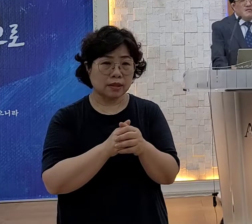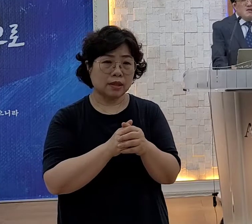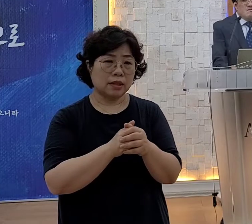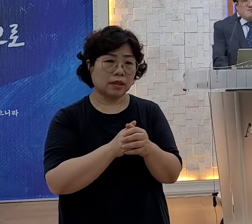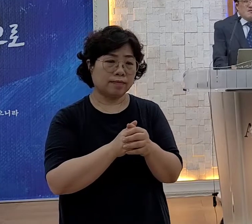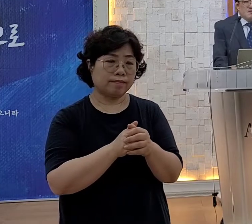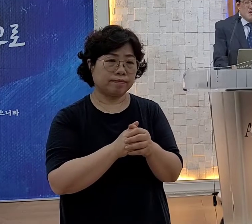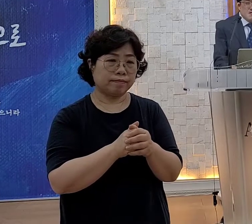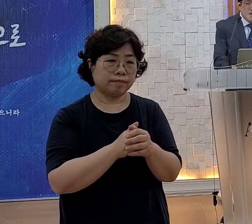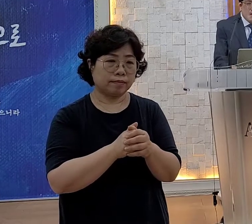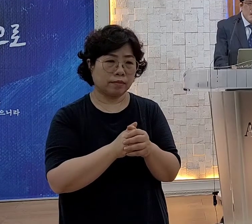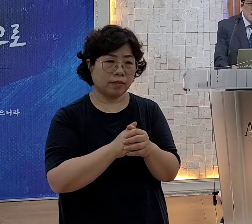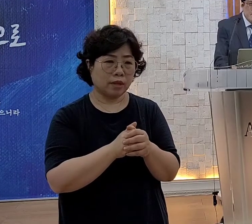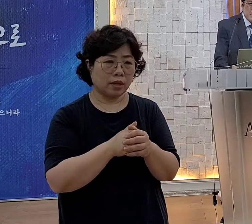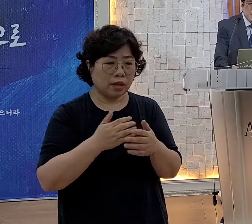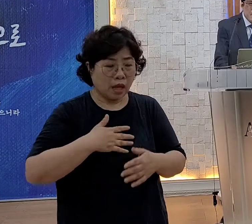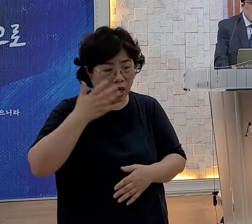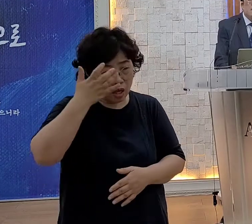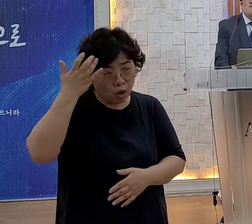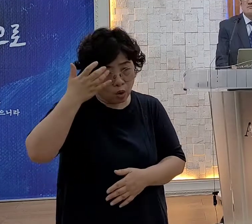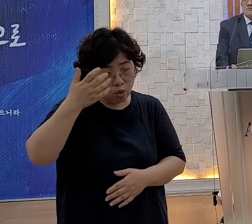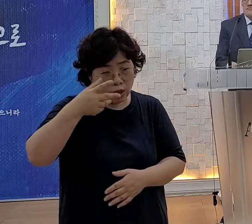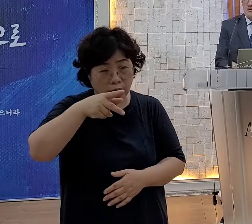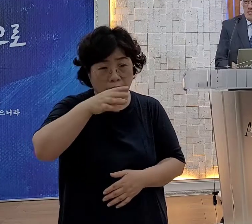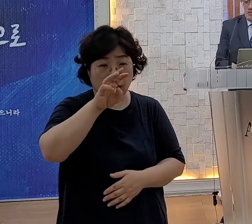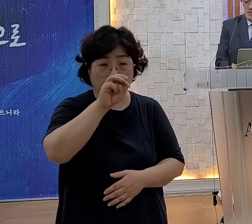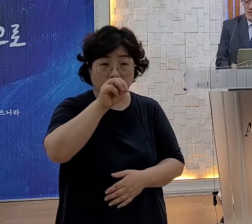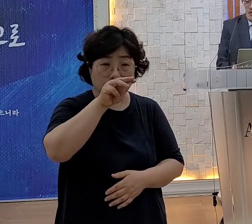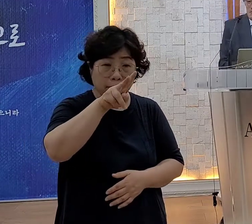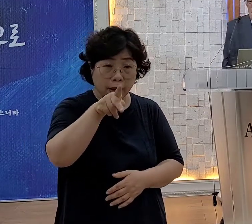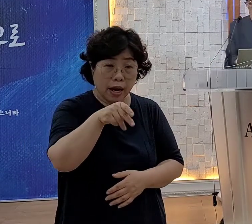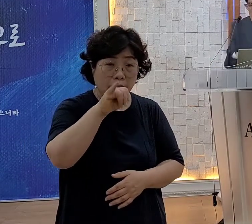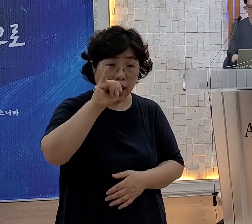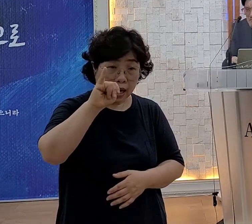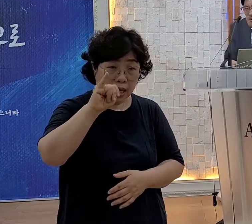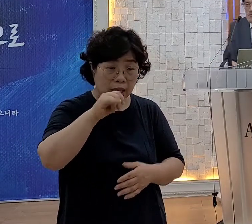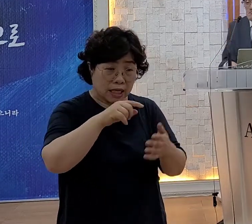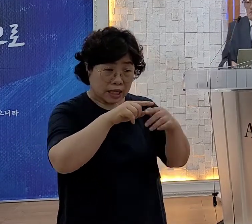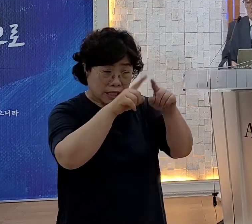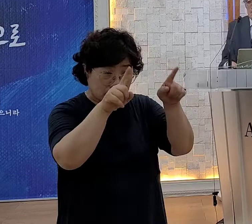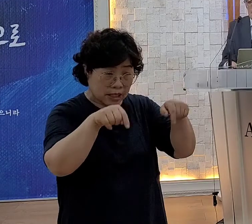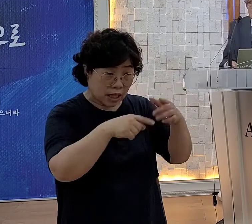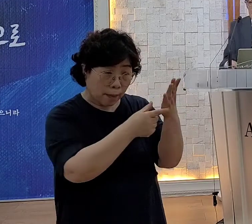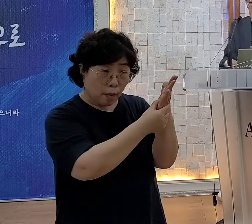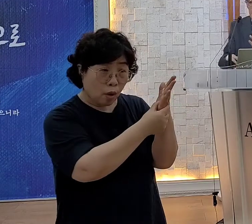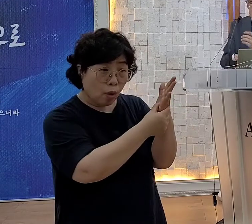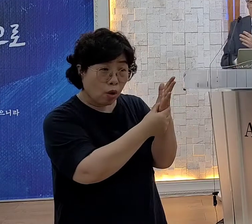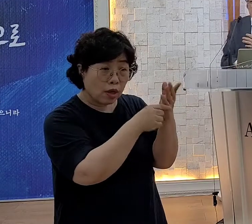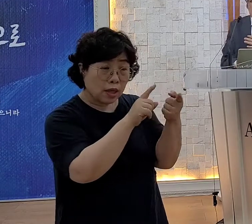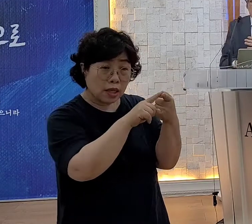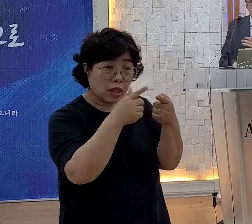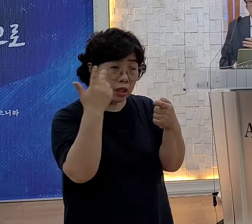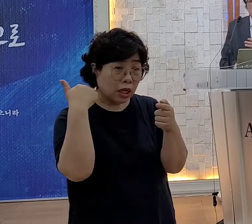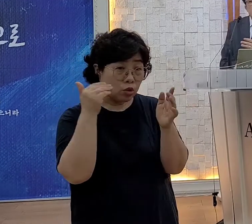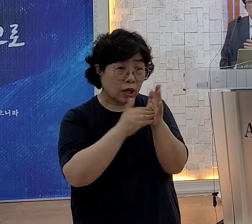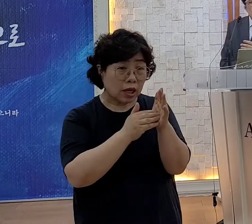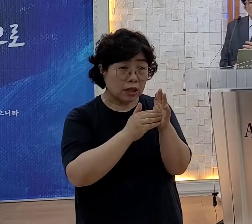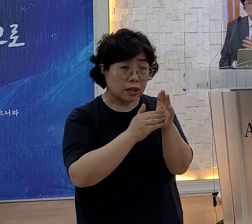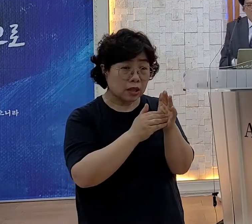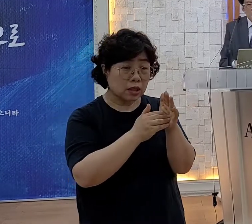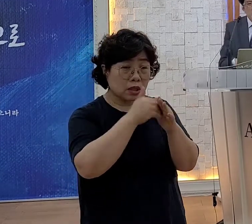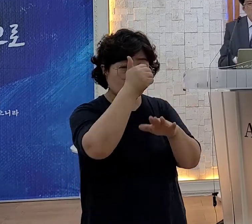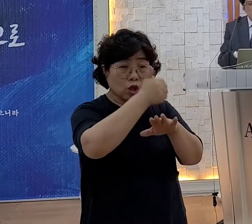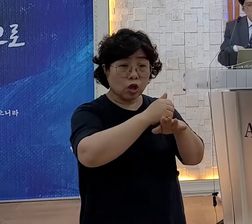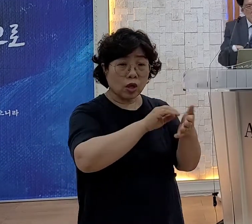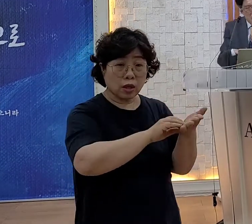MRI 내 영혼의 진단서가 18장까지 딱 나왔어요. 18절까지. 이제 오늘 본문 말씀부터는 이제 그런 내